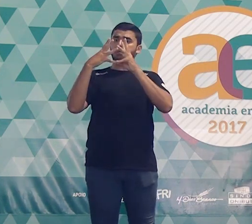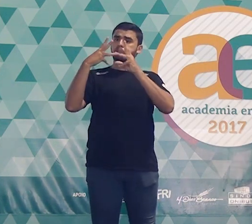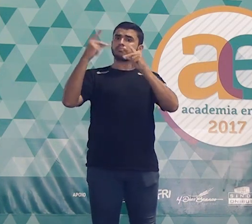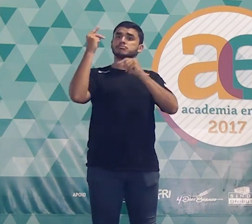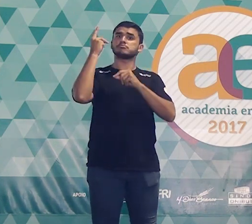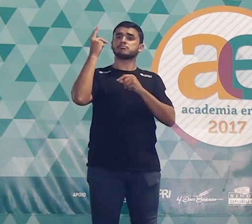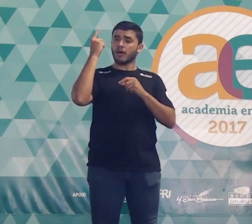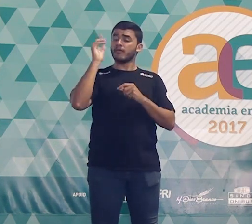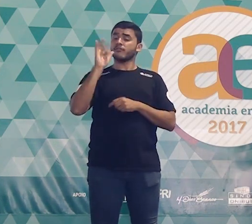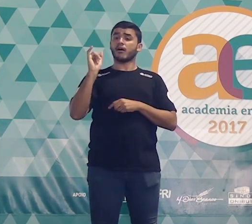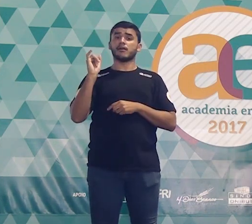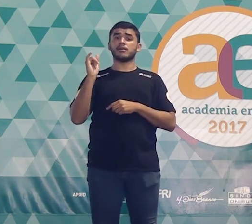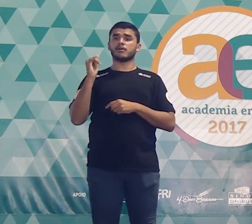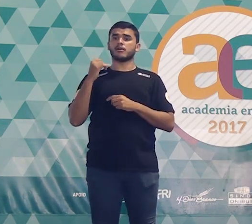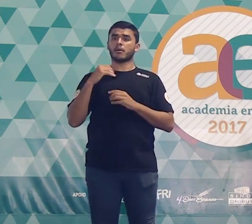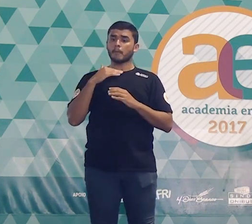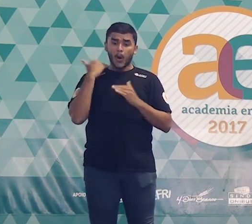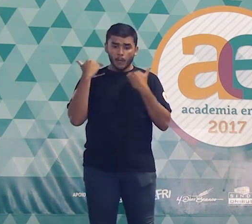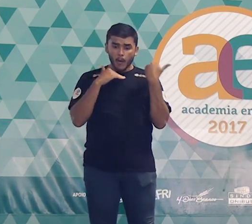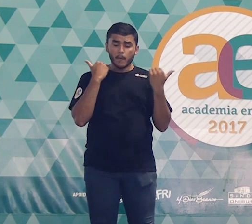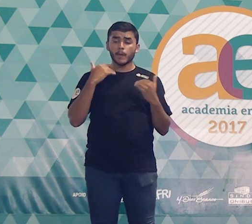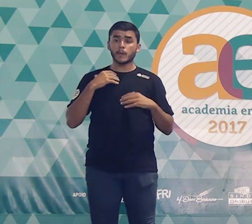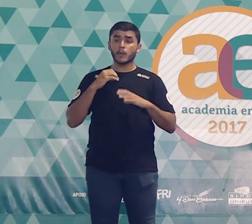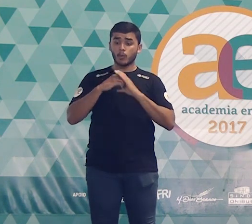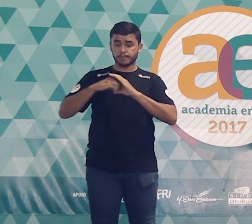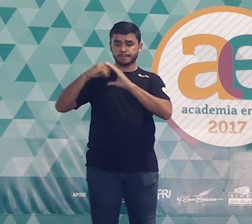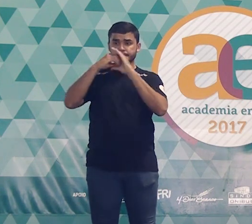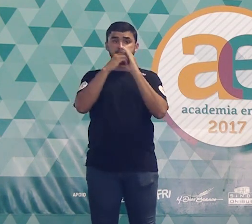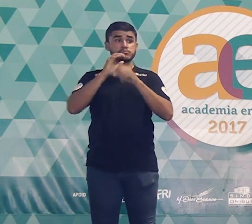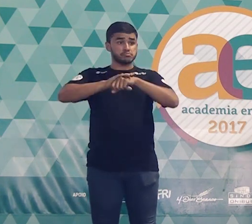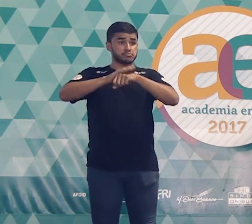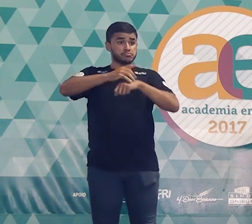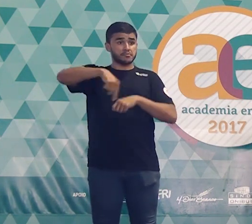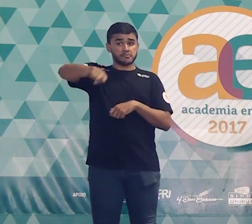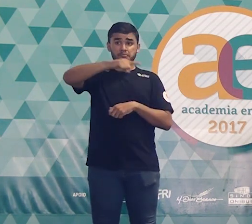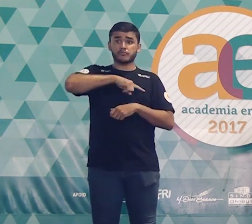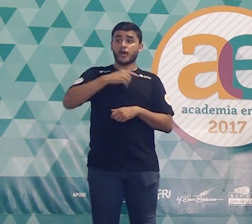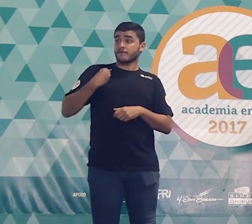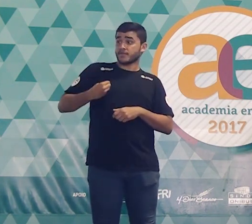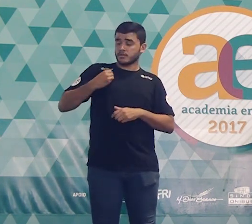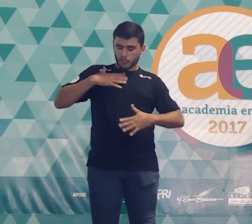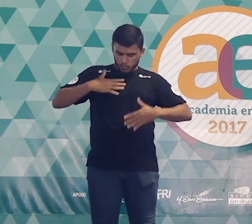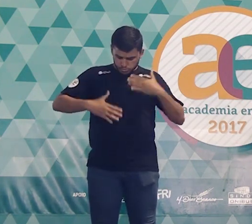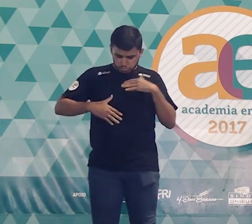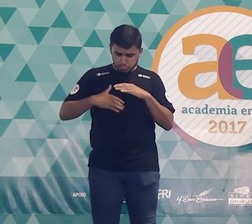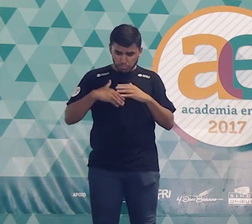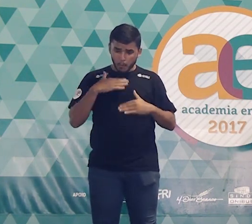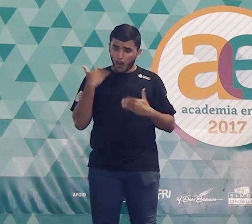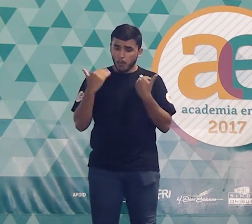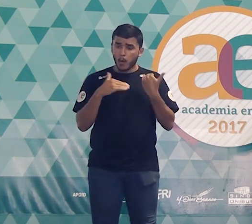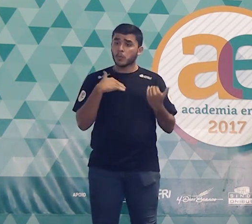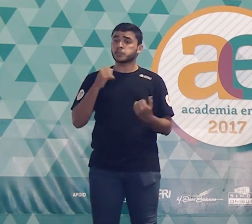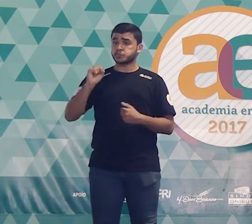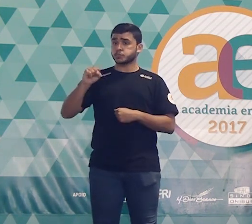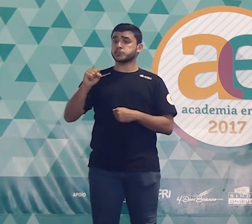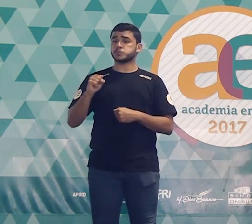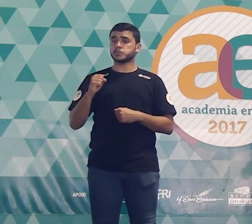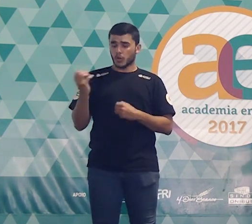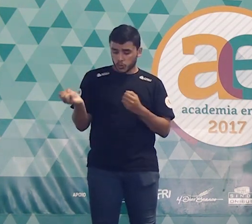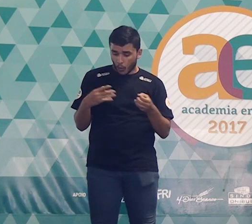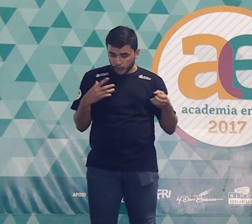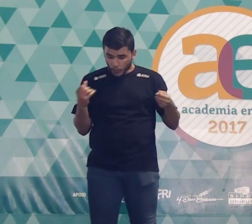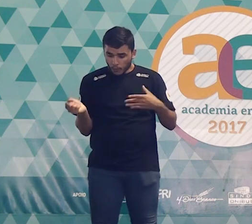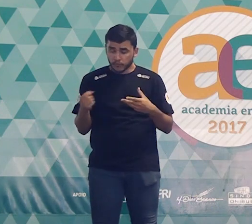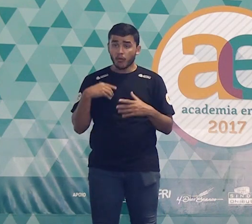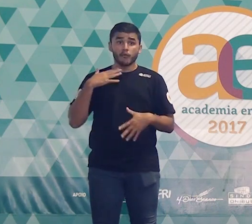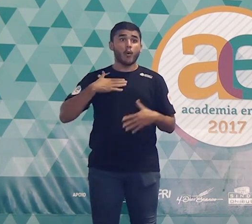para sempre. Só durante essa aula da Academia Enem, você já perdeu várias células durante essa aula. E outras novas estão